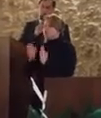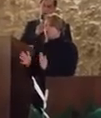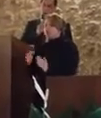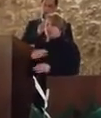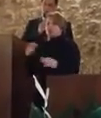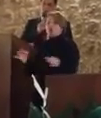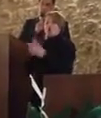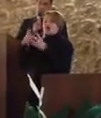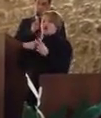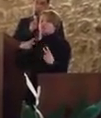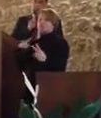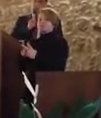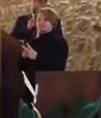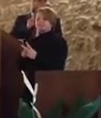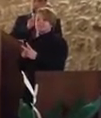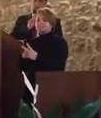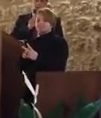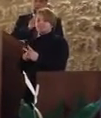quell'occasione,